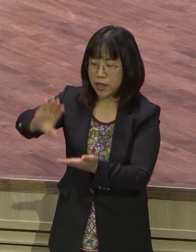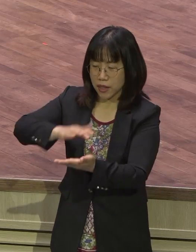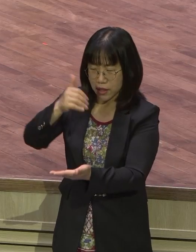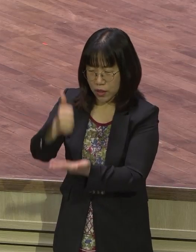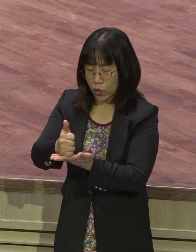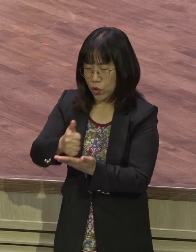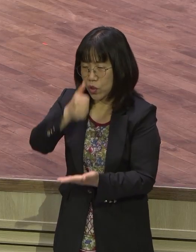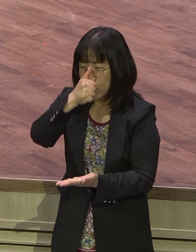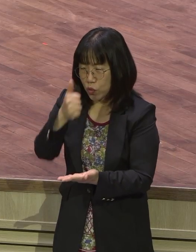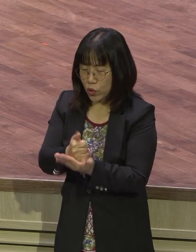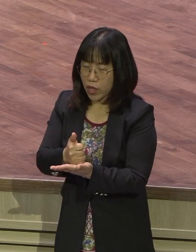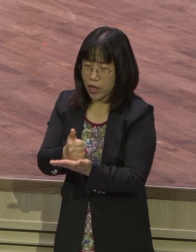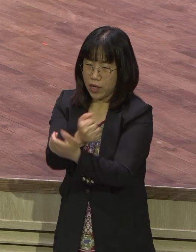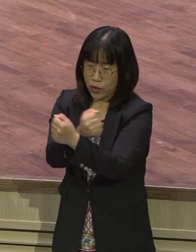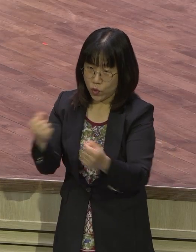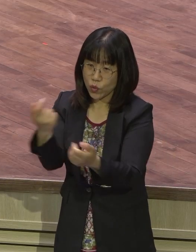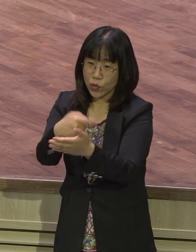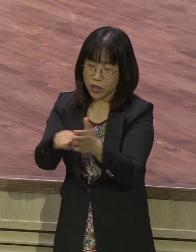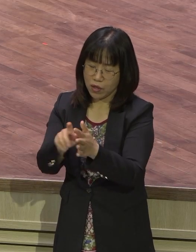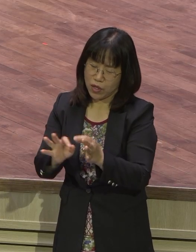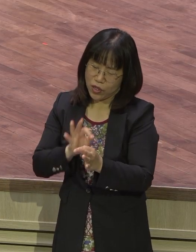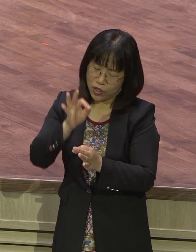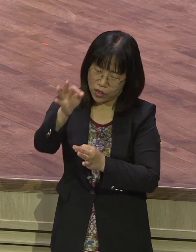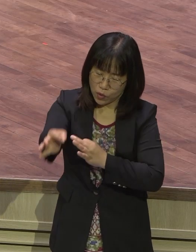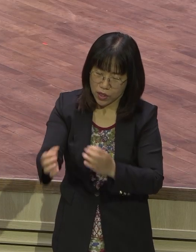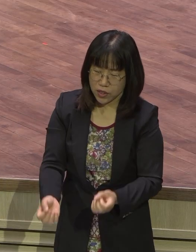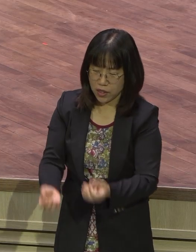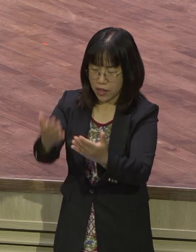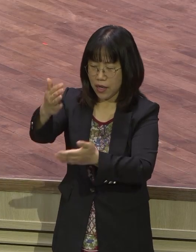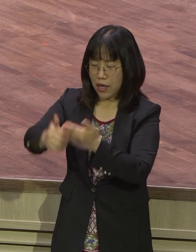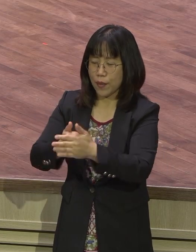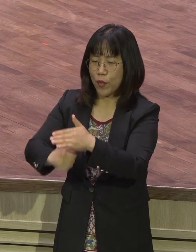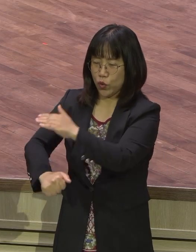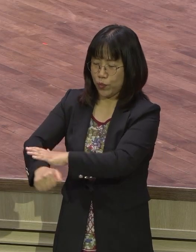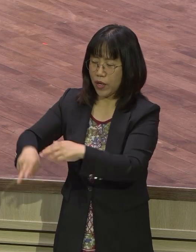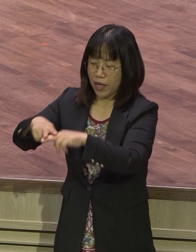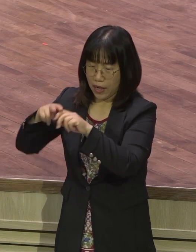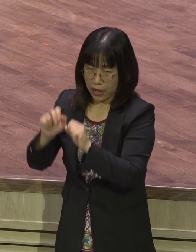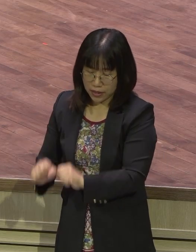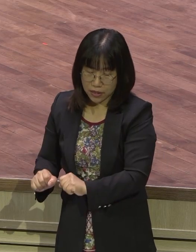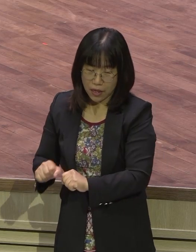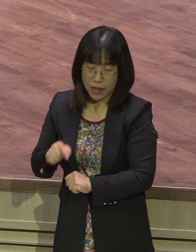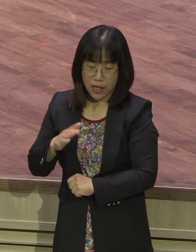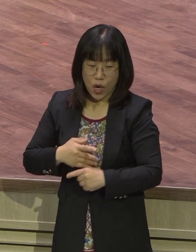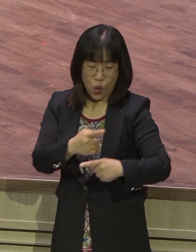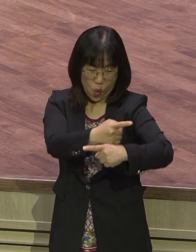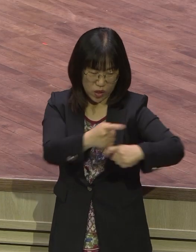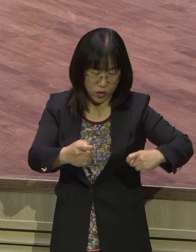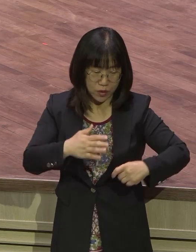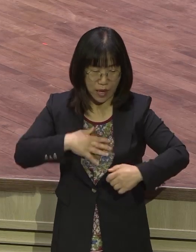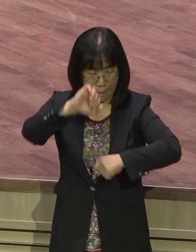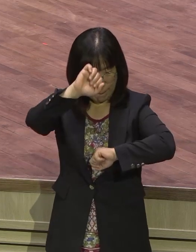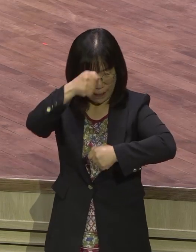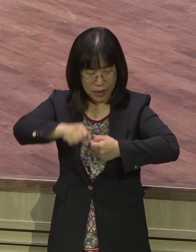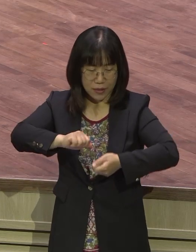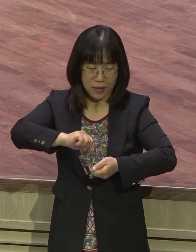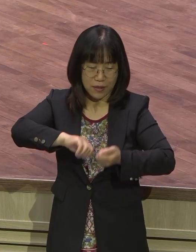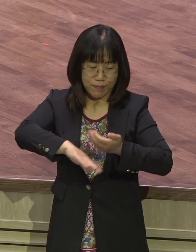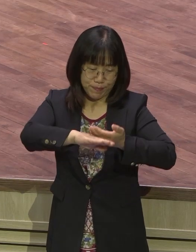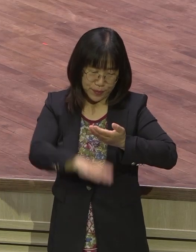영원한 제사를 드리시고 하나님 우편에 앉으사 그 후에 자기 원수들을 자기의 발등상에 되게 하실